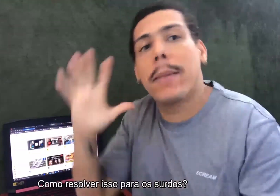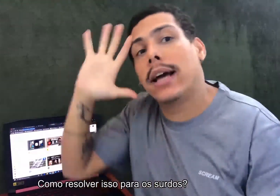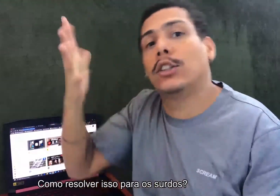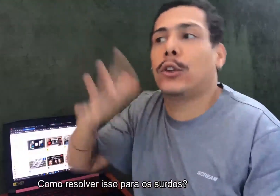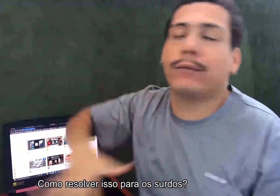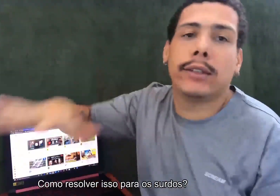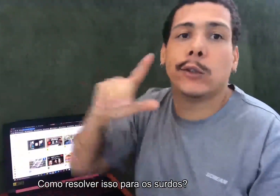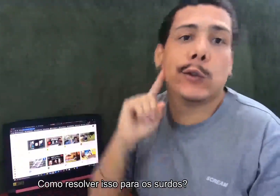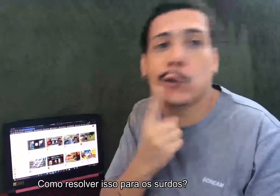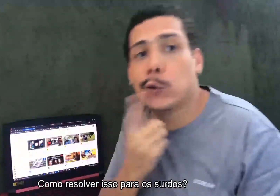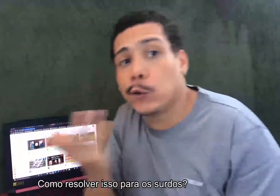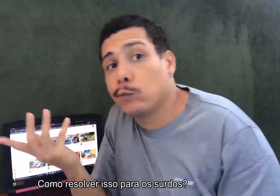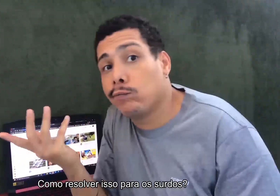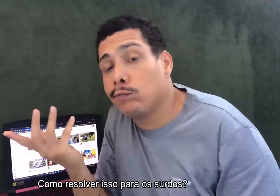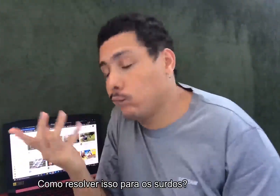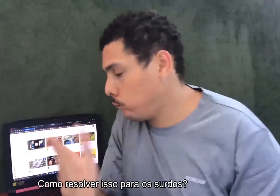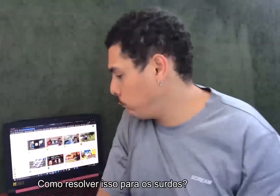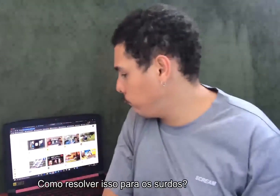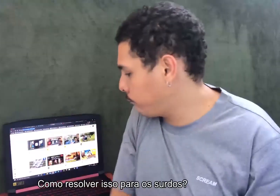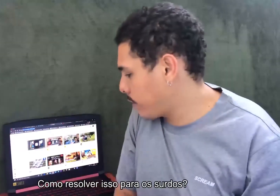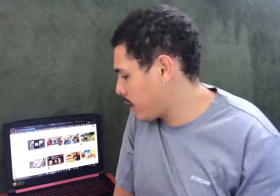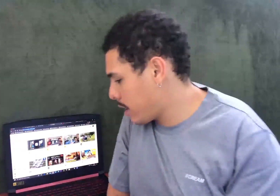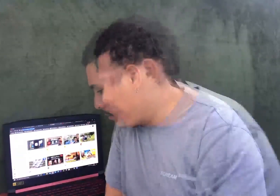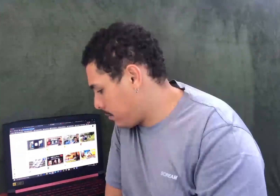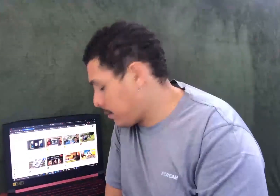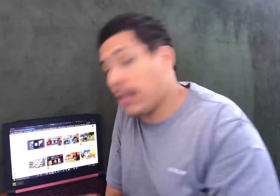Como resolver isso para os surdos?